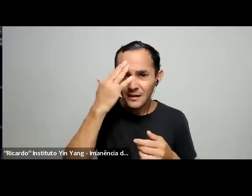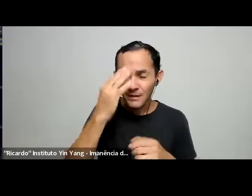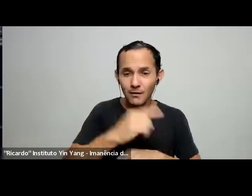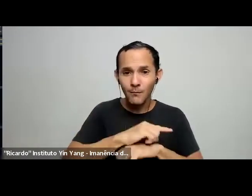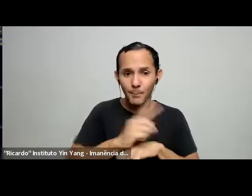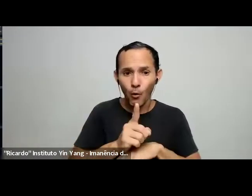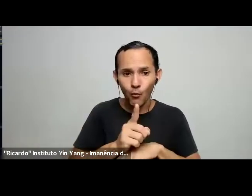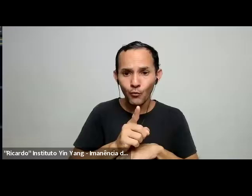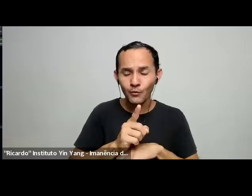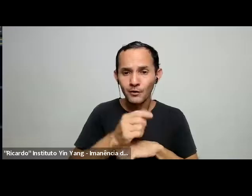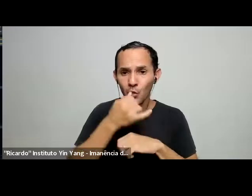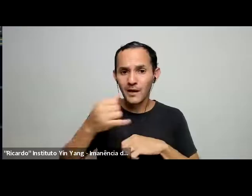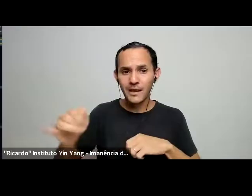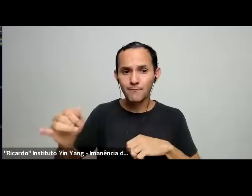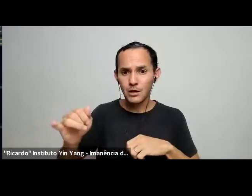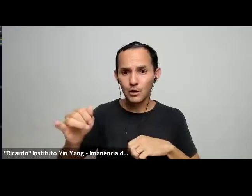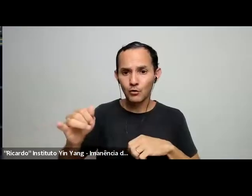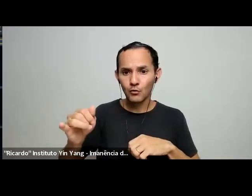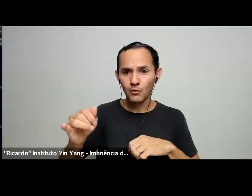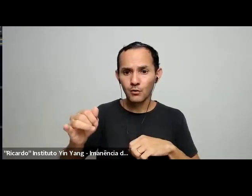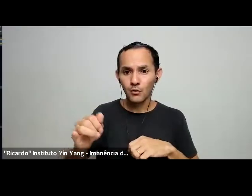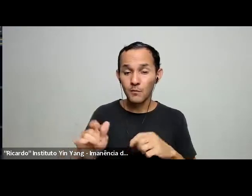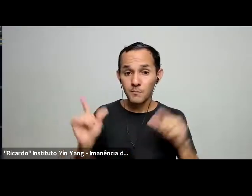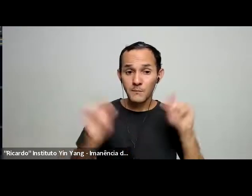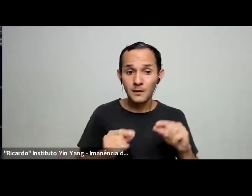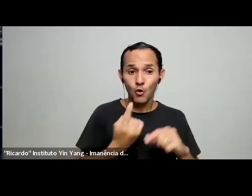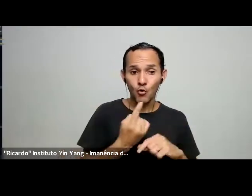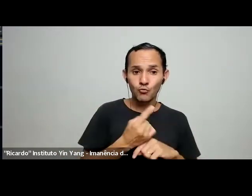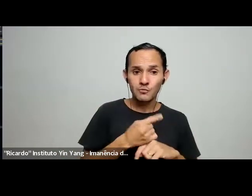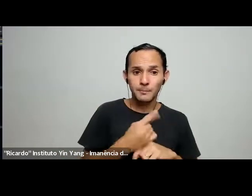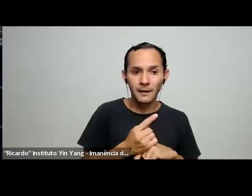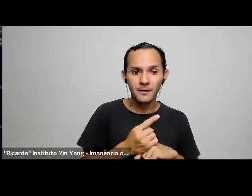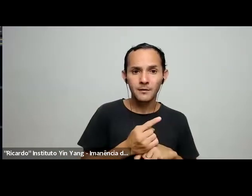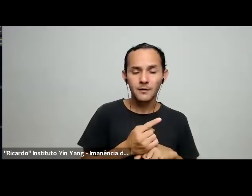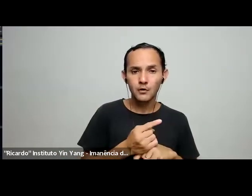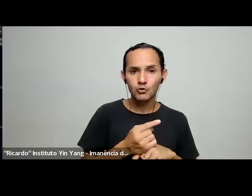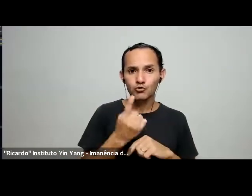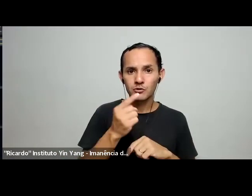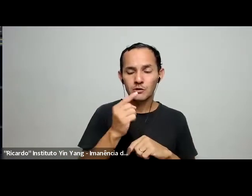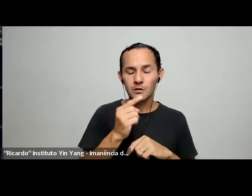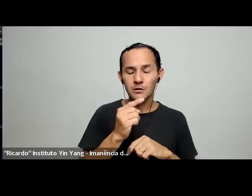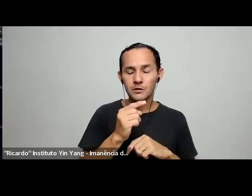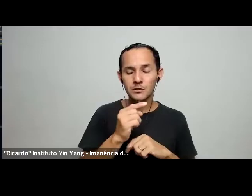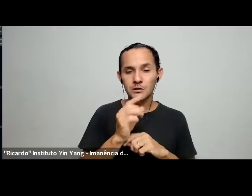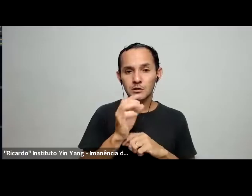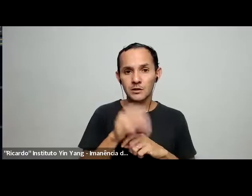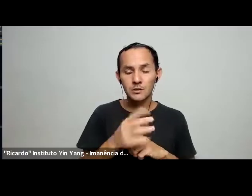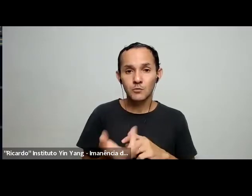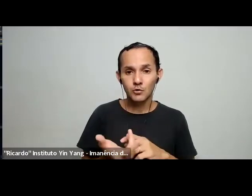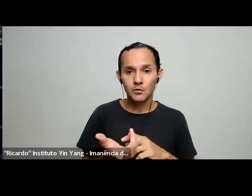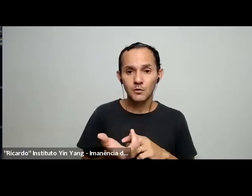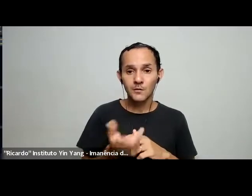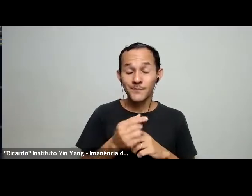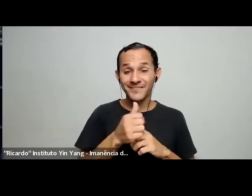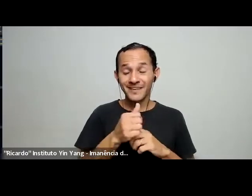velocidade de elementos químicos difusíveis? É menor do que 1 centímetro por segundo, ou seja, os sinais de energia são